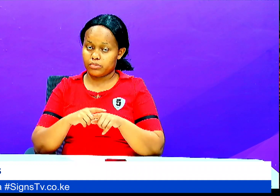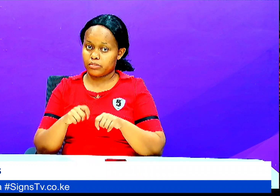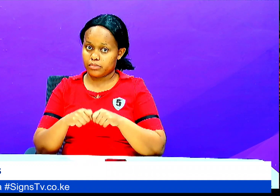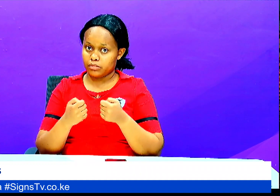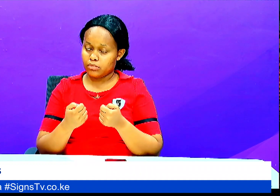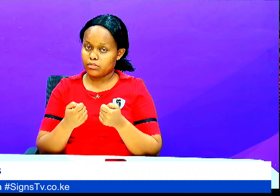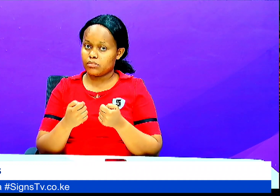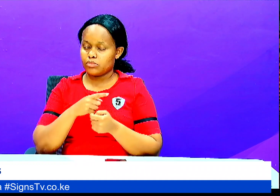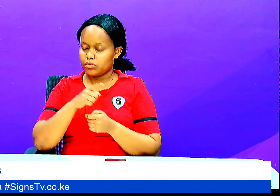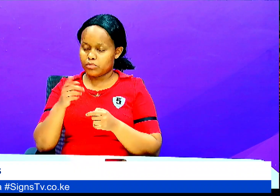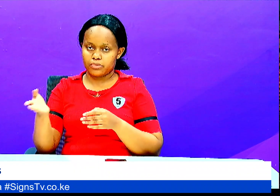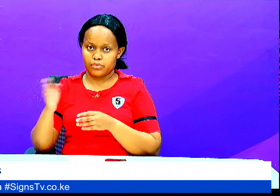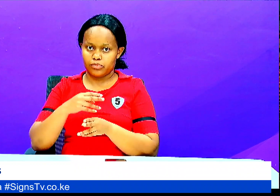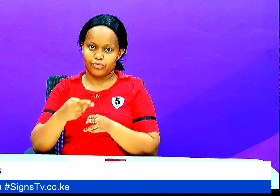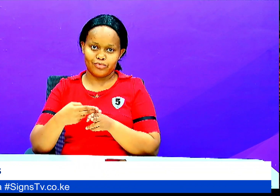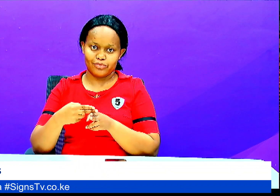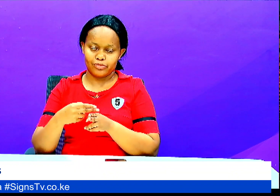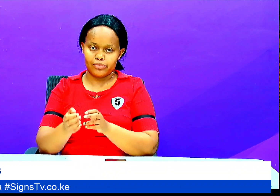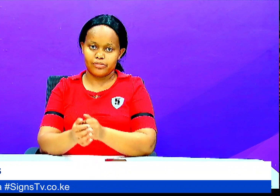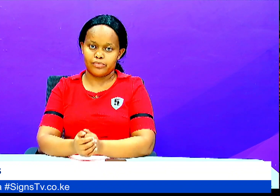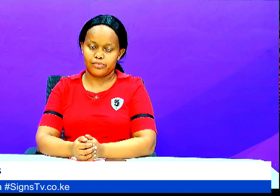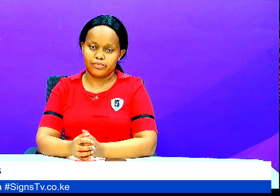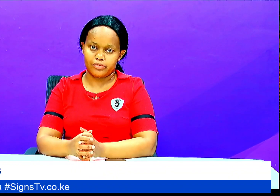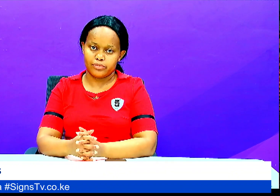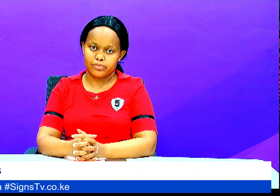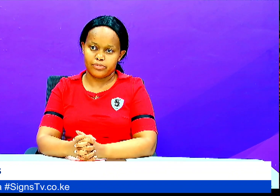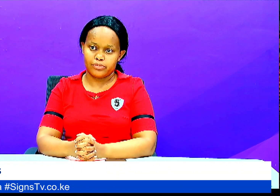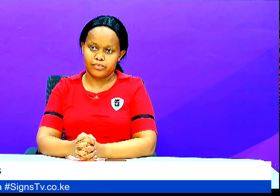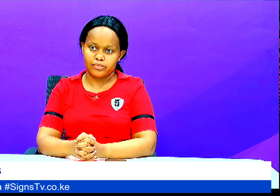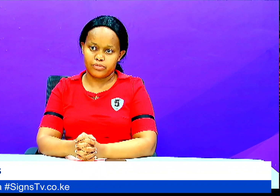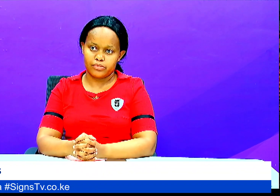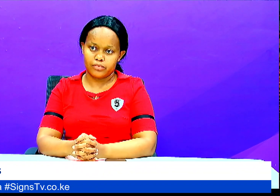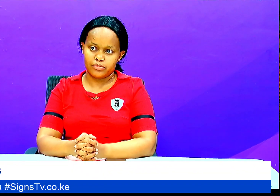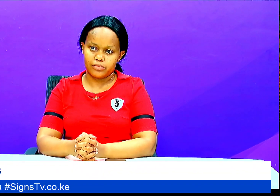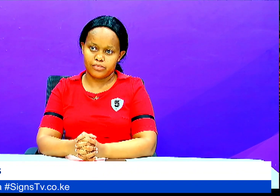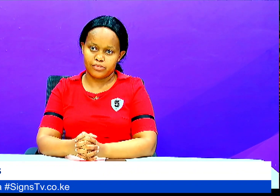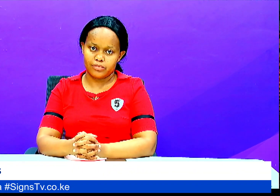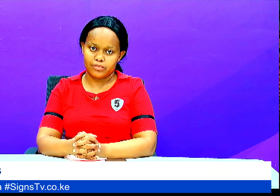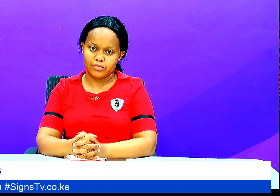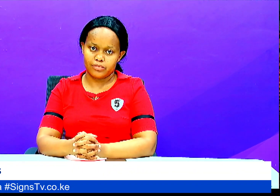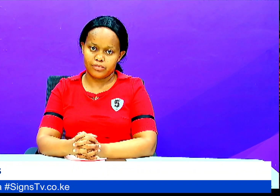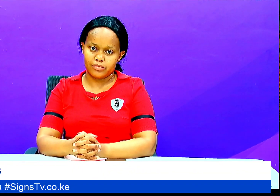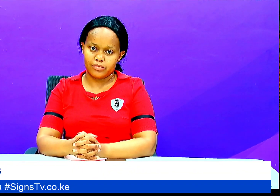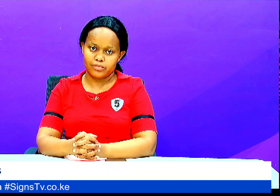And now we're going to take a short break and we'll be back with the sports news updates.